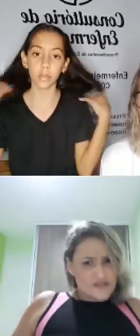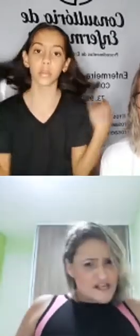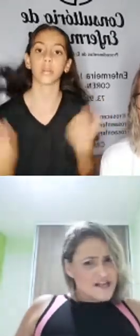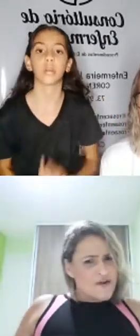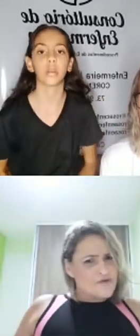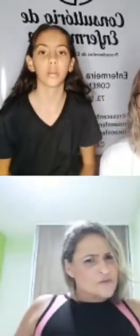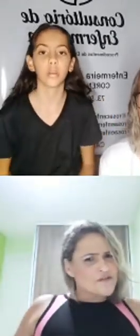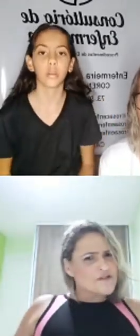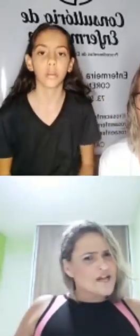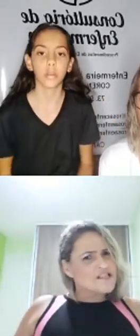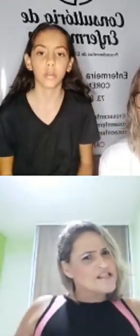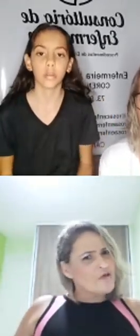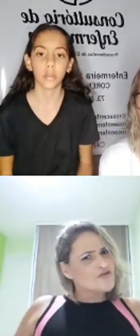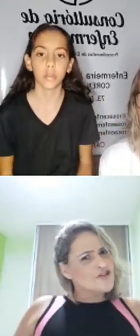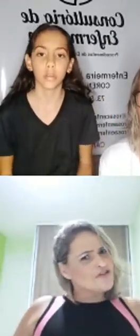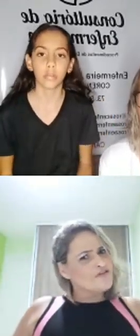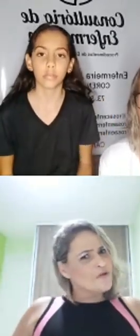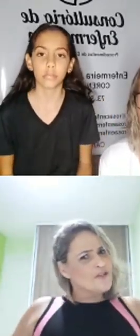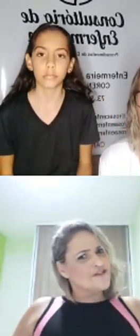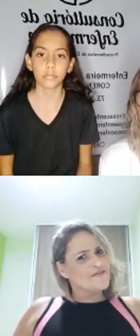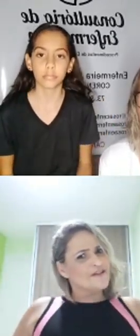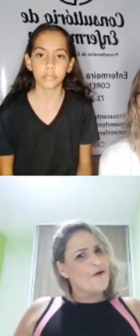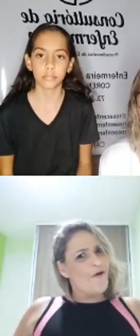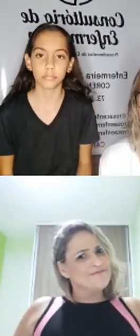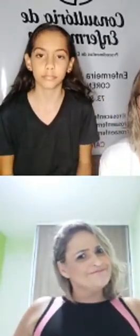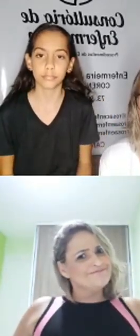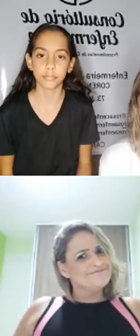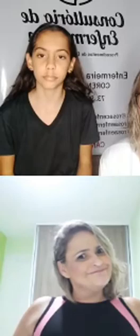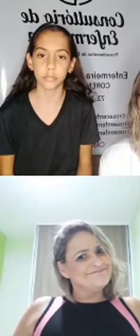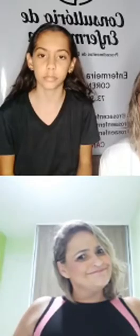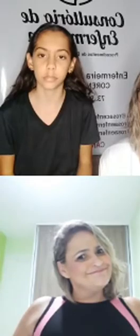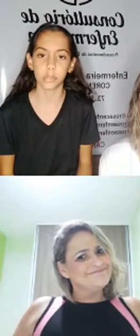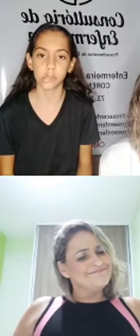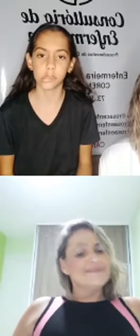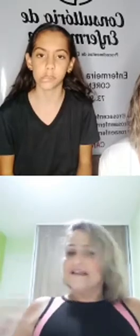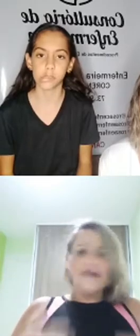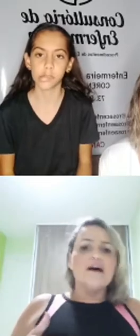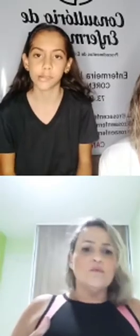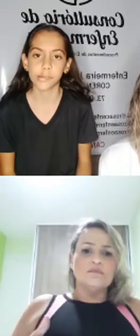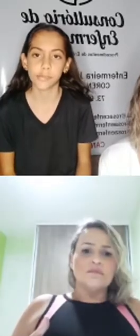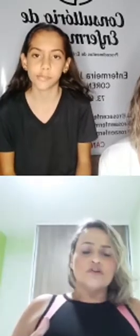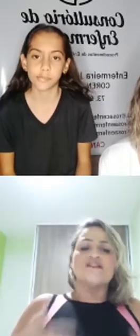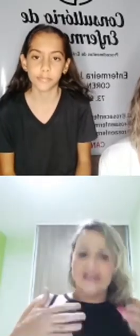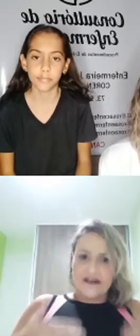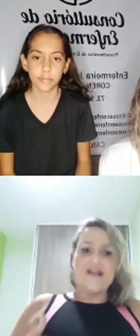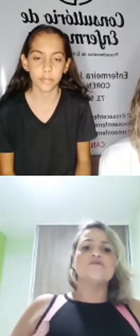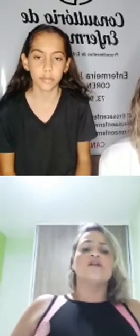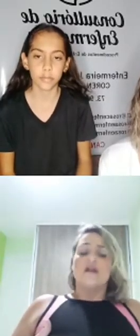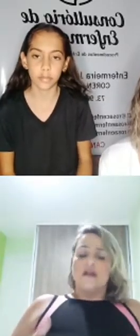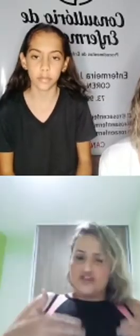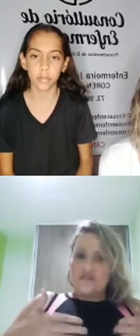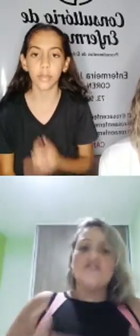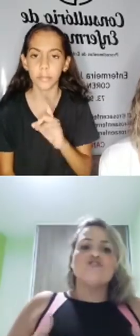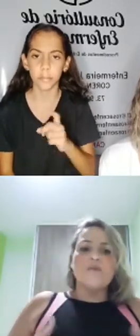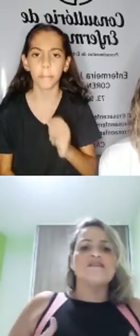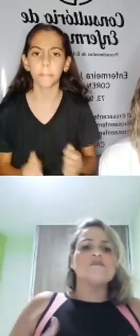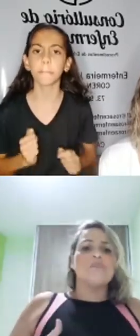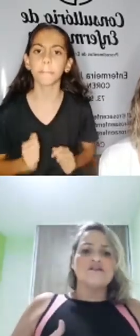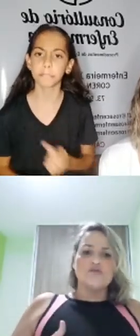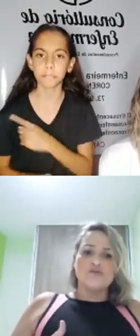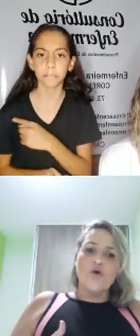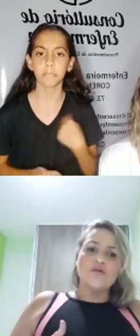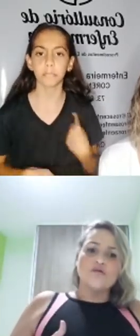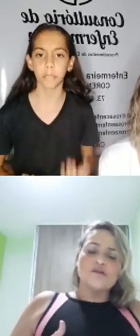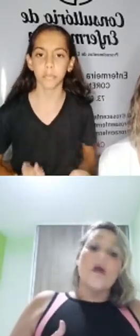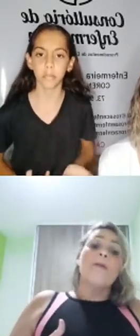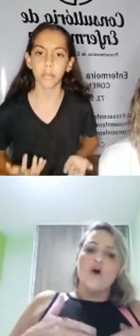espaço, não seriam os profissionais de saúde que deviam ir de elevador? Não, nós queremos dividir o mesmo espaço